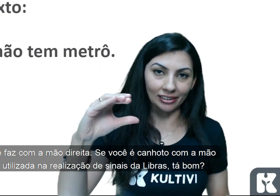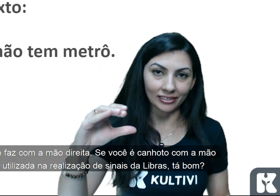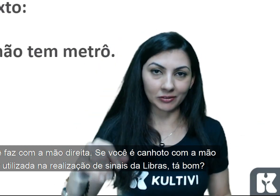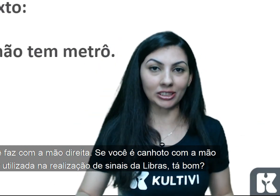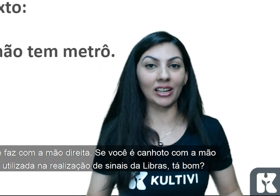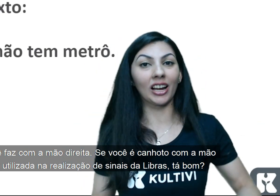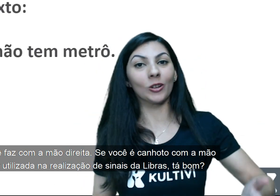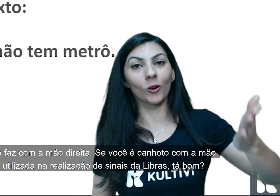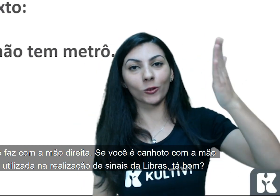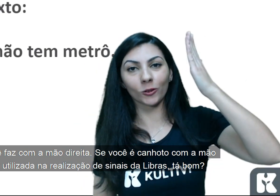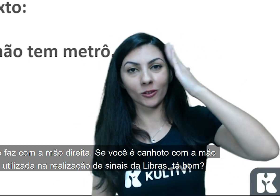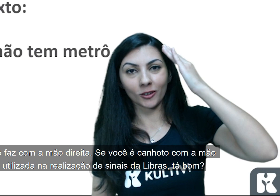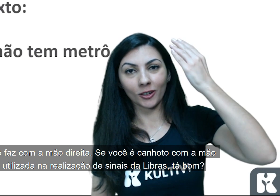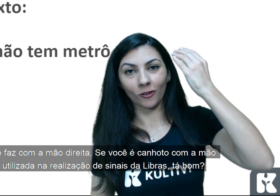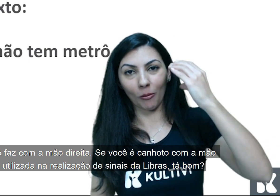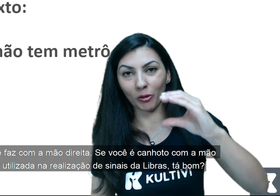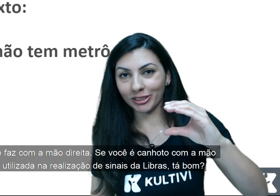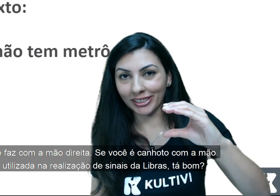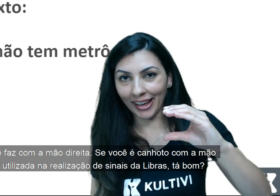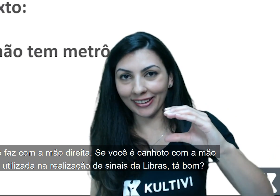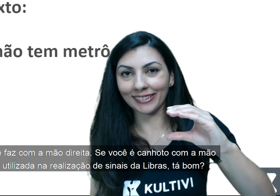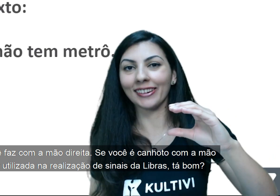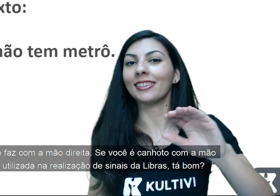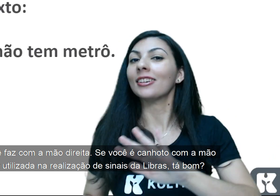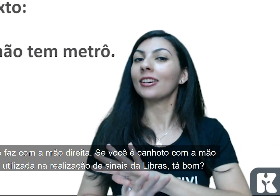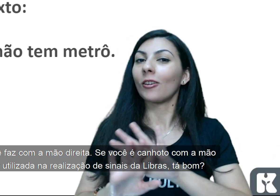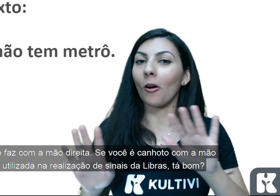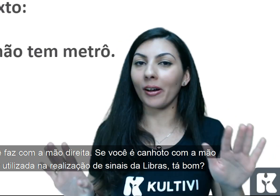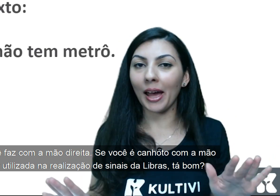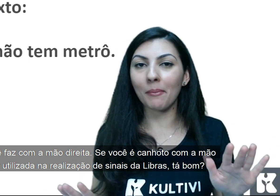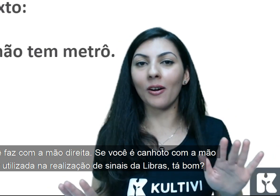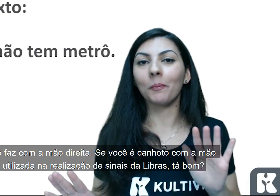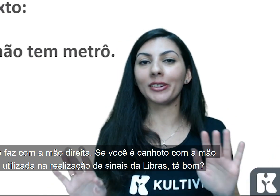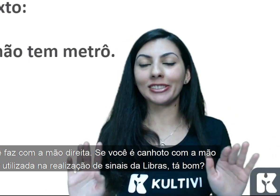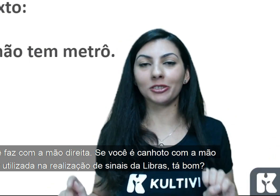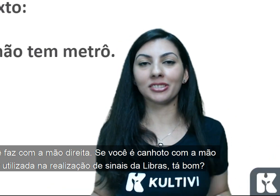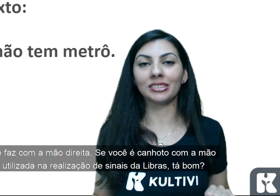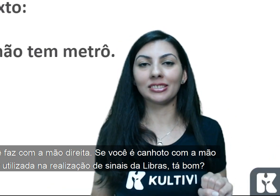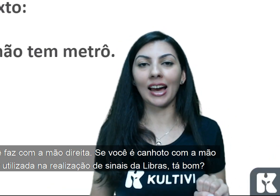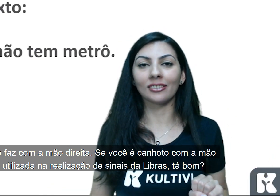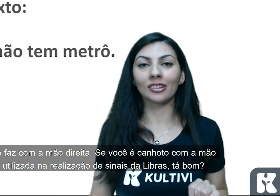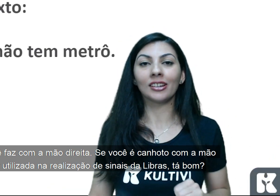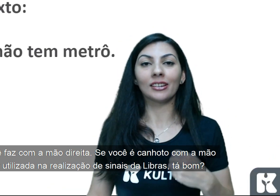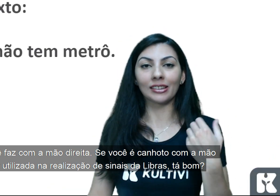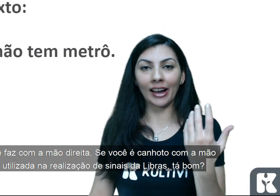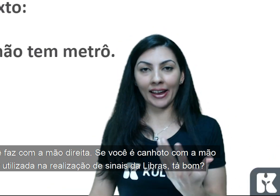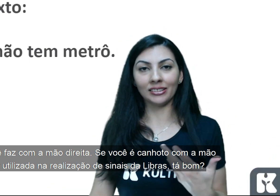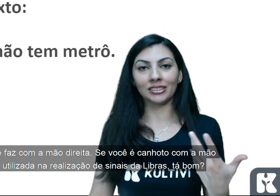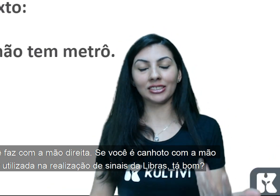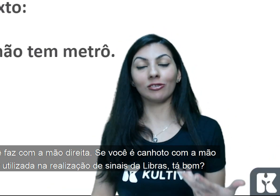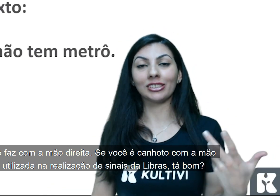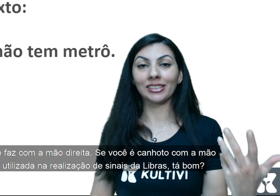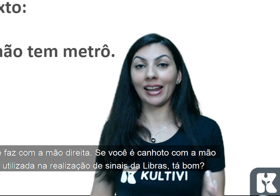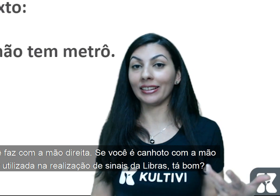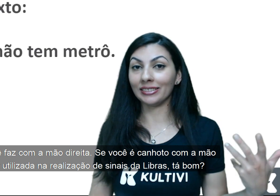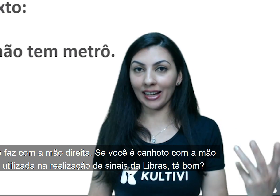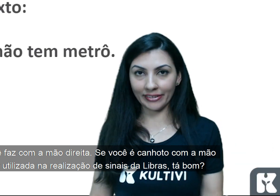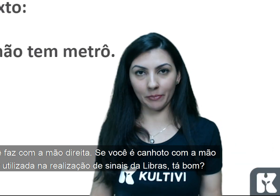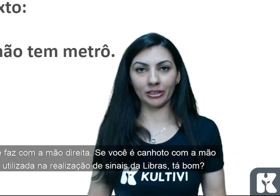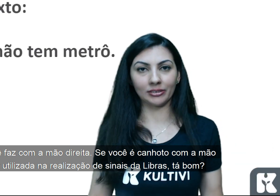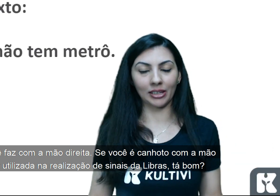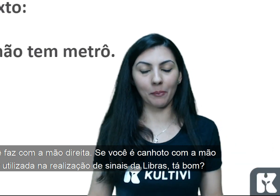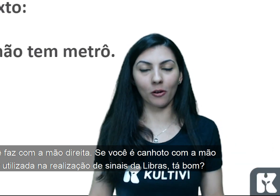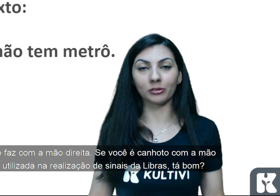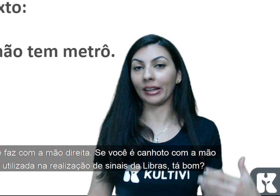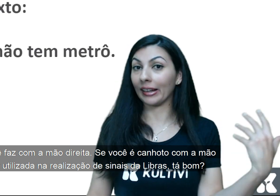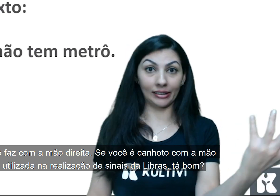direita. Você é canhoto, com a mão esquerda. Qualquer mão pode ser utilizada na realização de sinais da